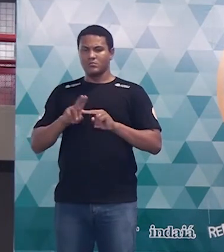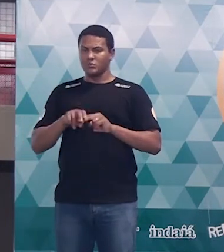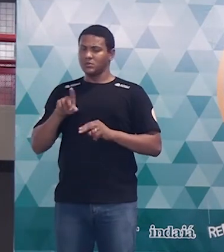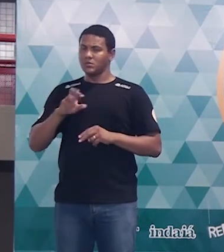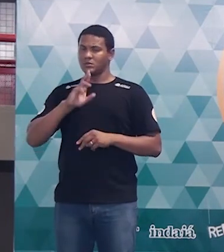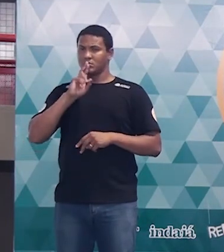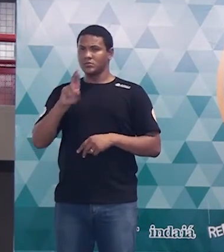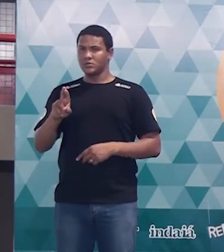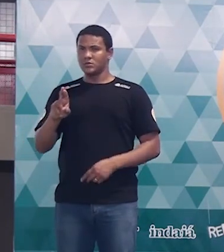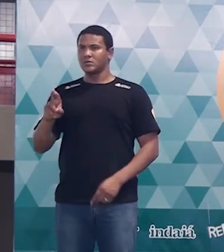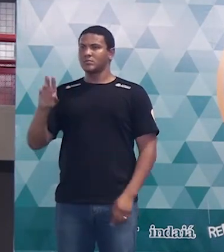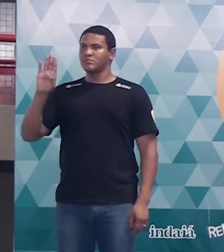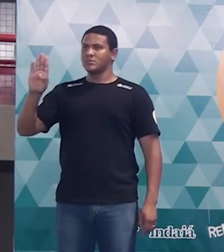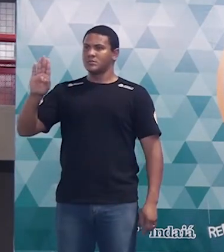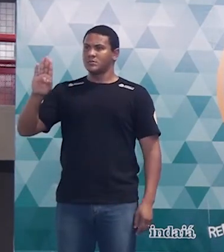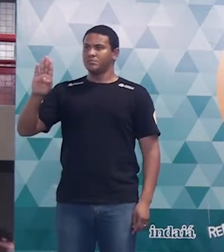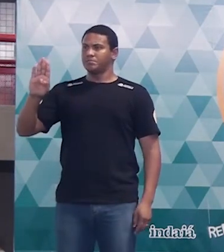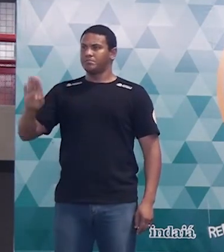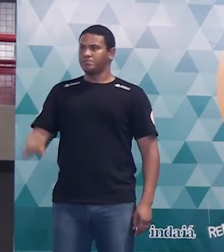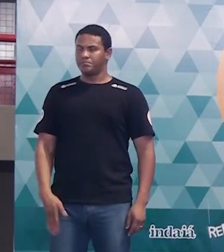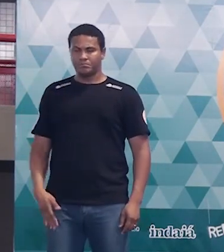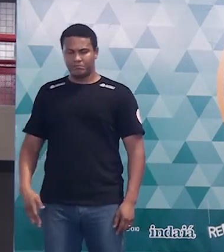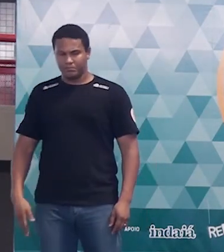opção correta é o item B de bola.